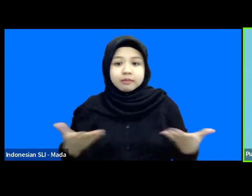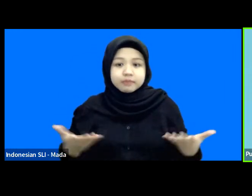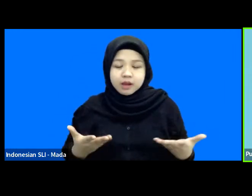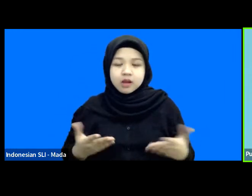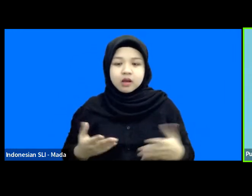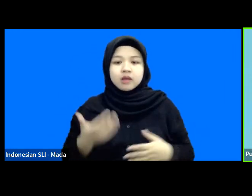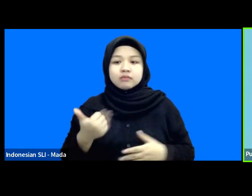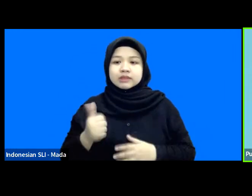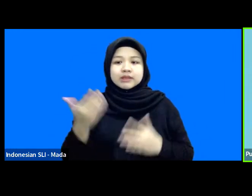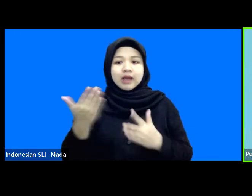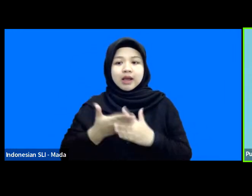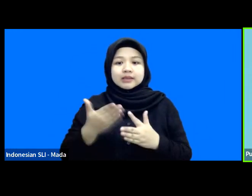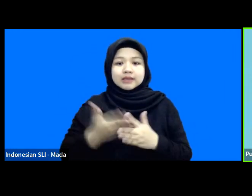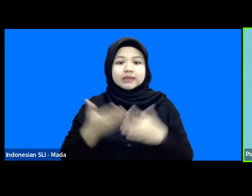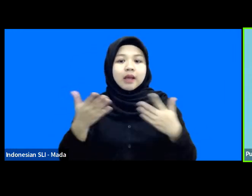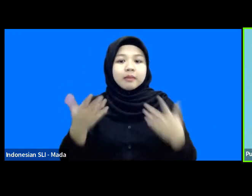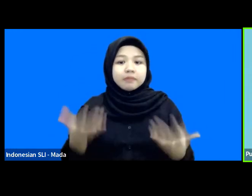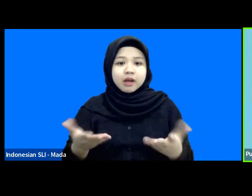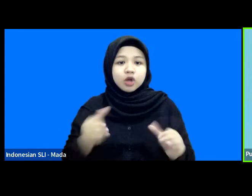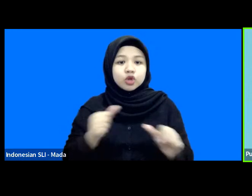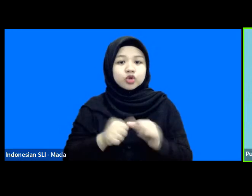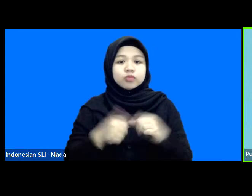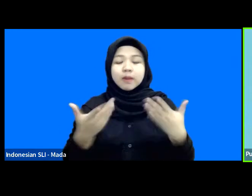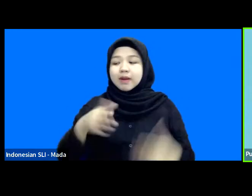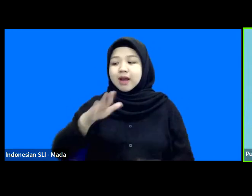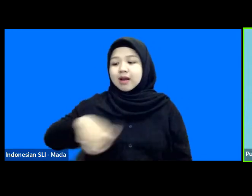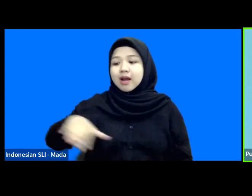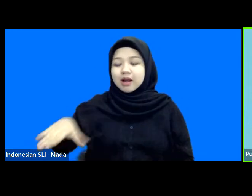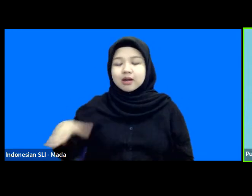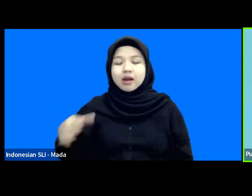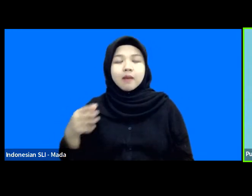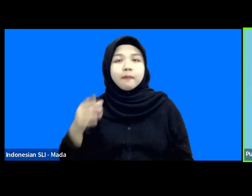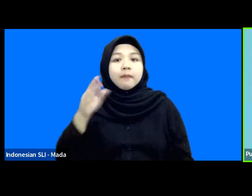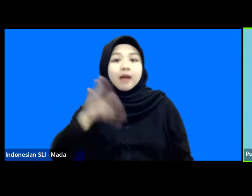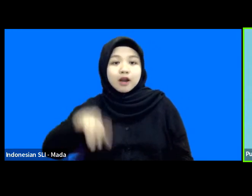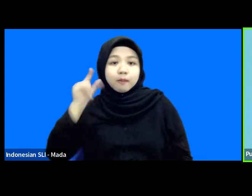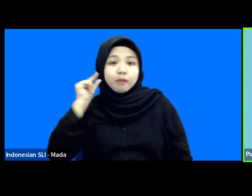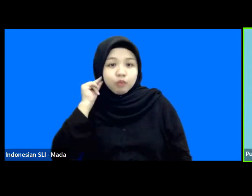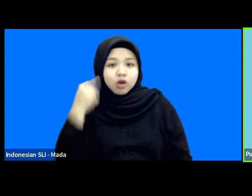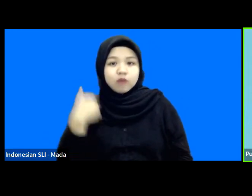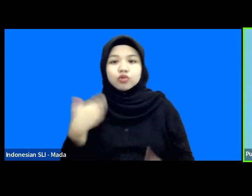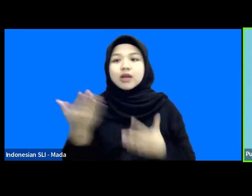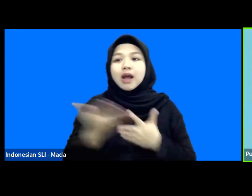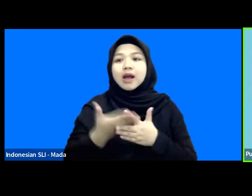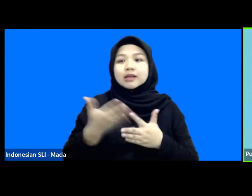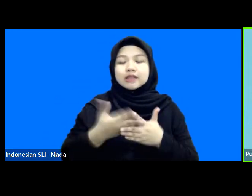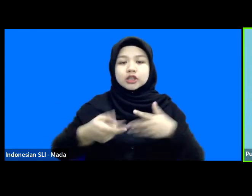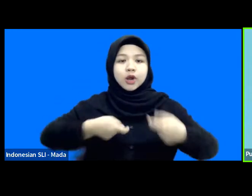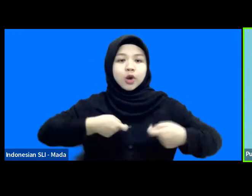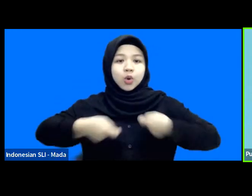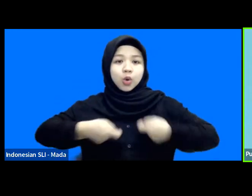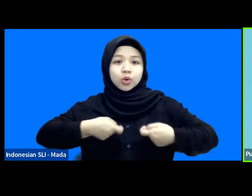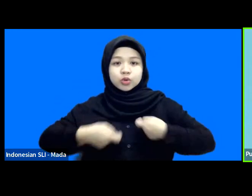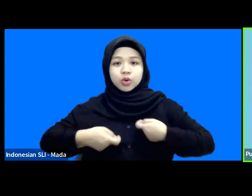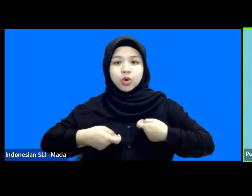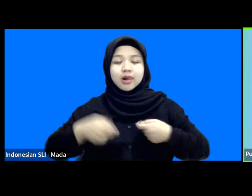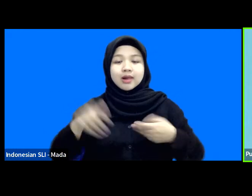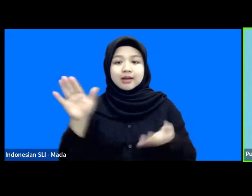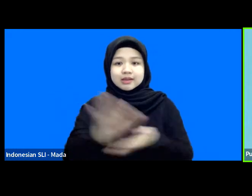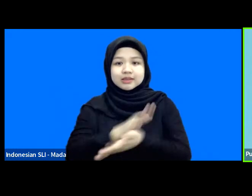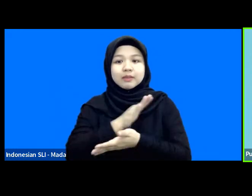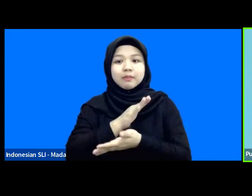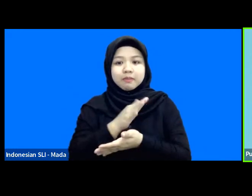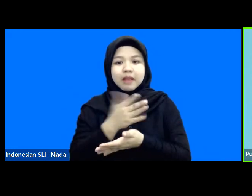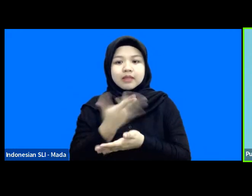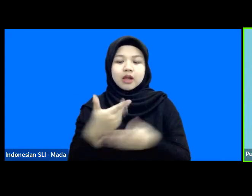mereka akses, bagaimana anak bisa memainkan, anak perempuan juga punya akses dan kontrol terhadap kesempatan-kesempatan